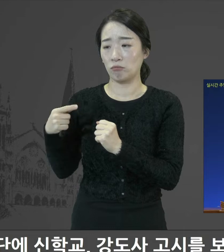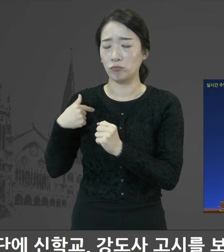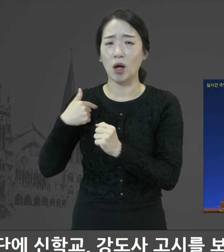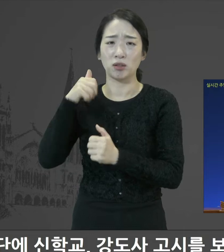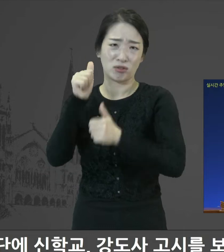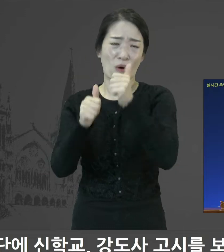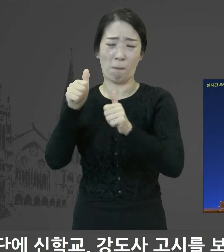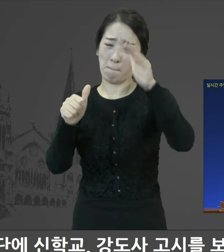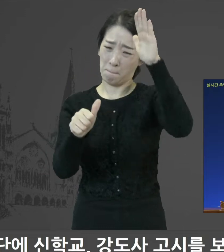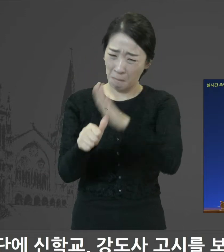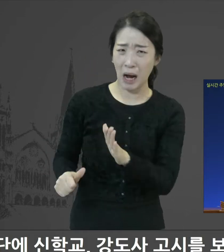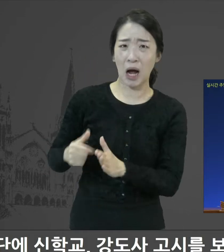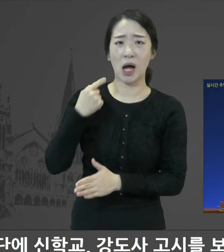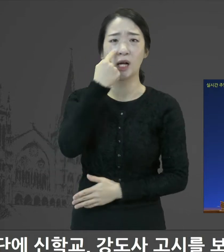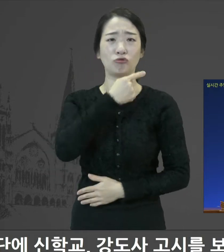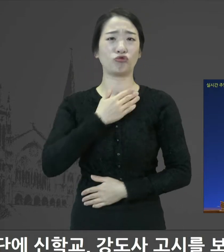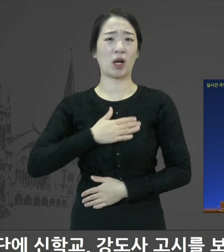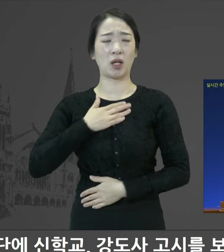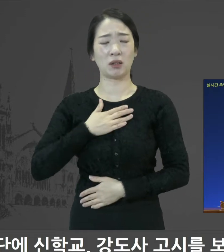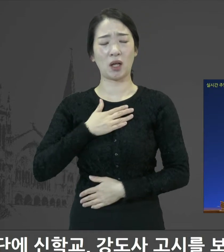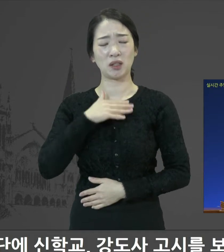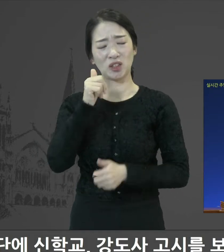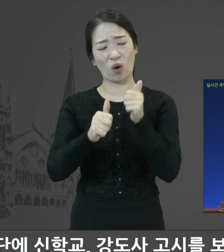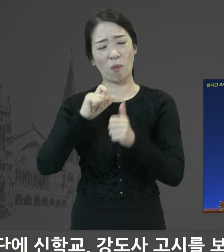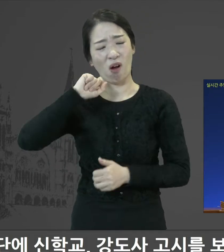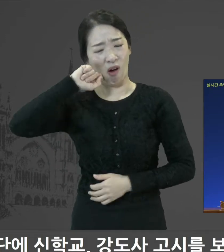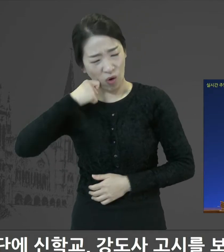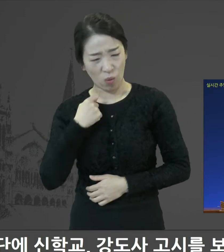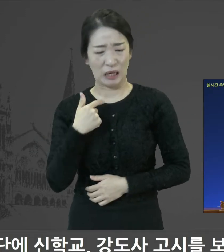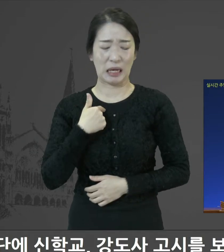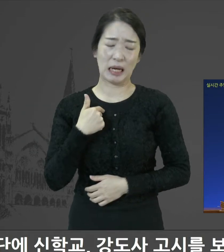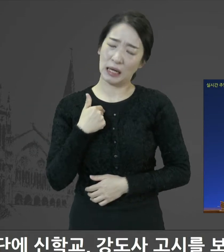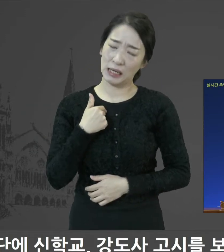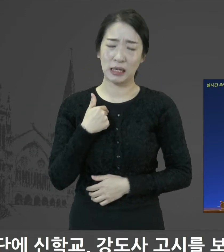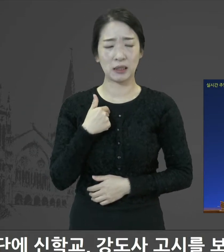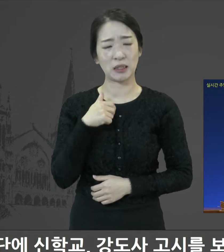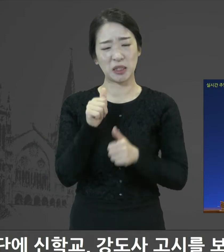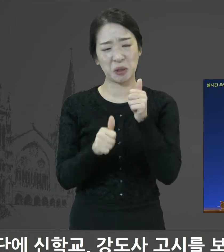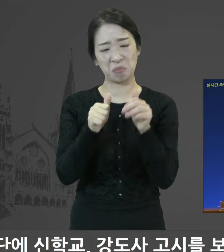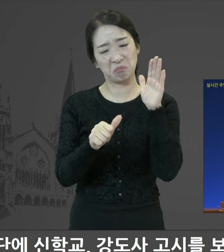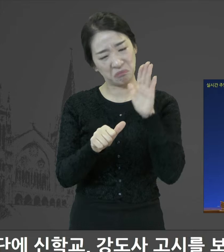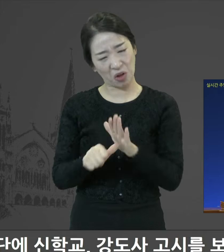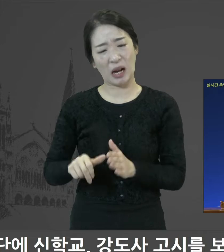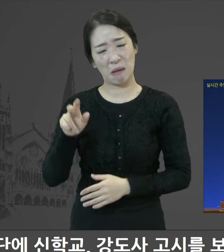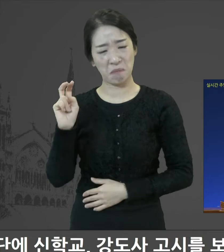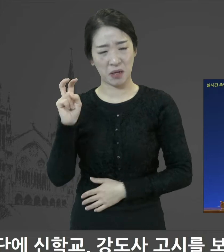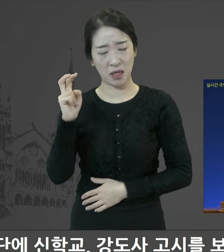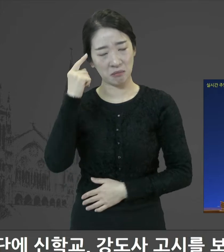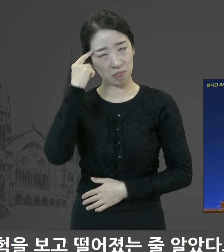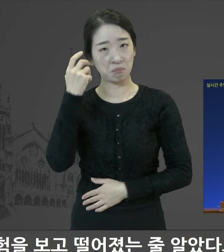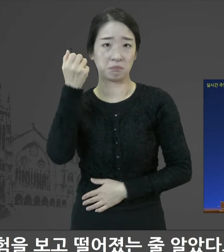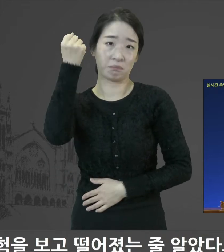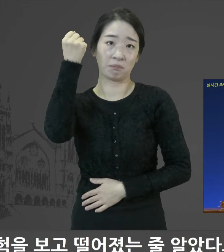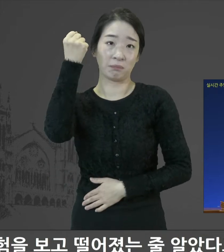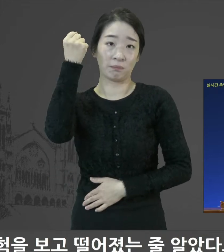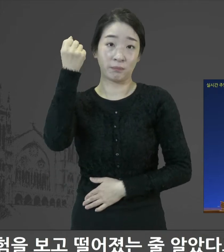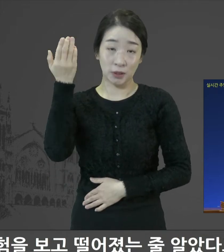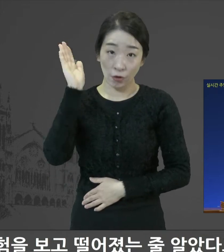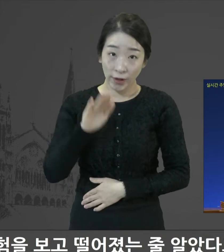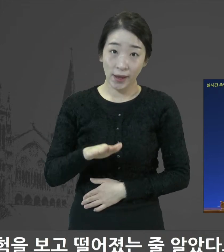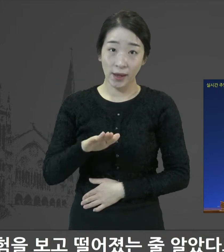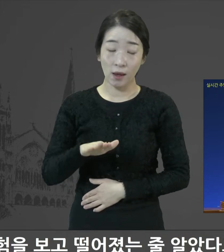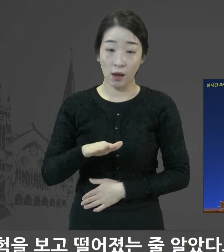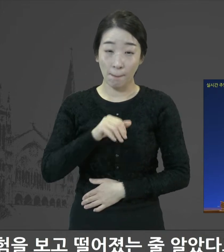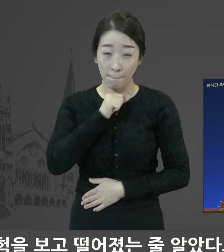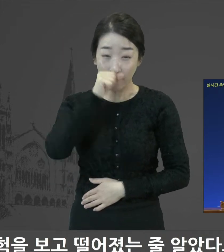알았대요. 시험이 좀 어려웠는지 공부를 부실하게 했는지 아주 총명하신 분인데 시험 떨어진 줄 알았답니다.